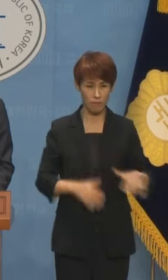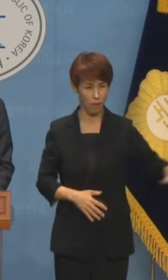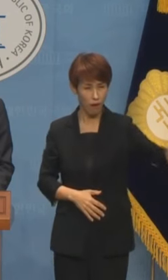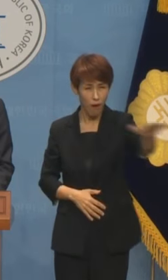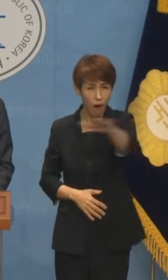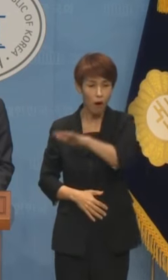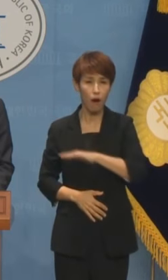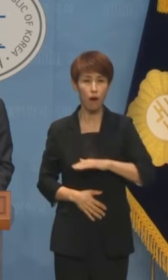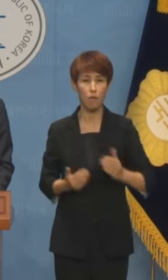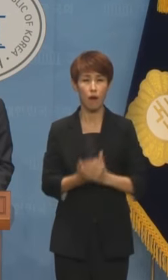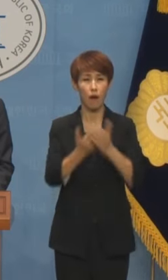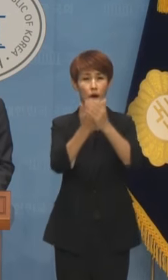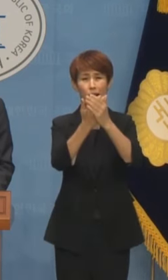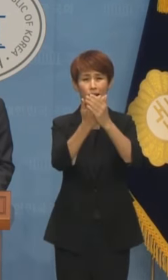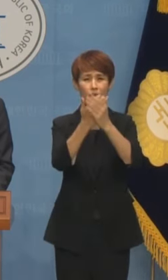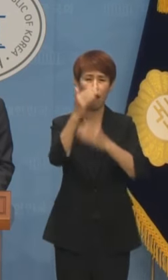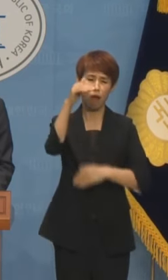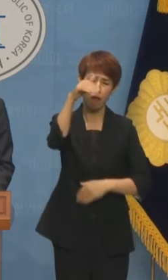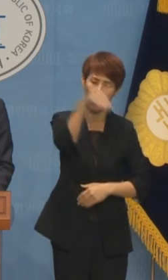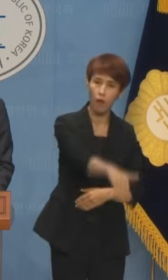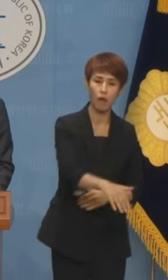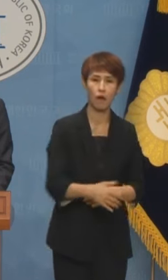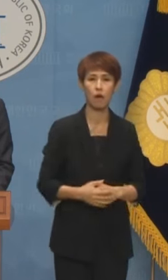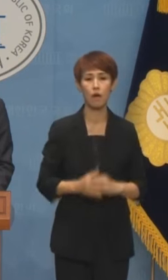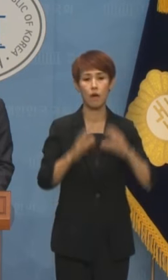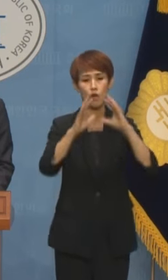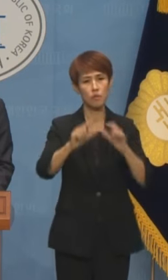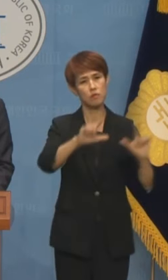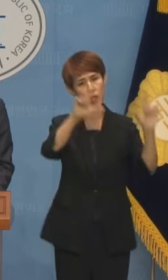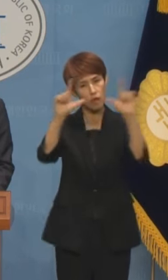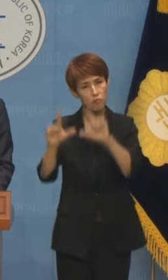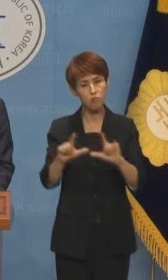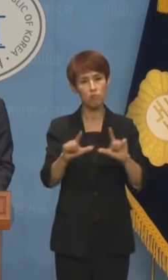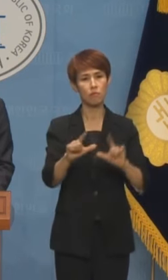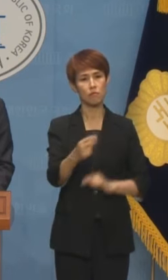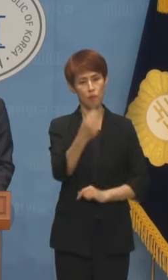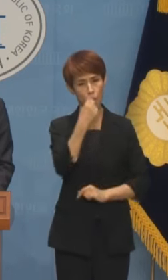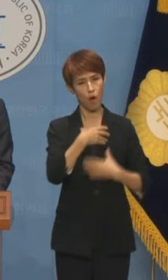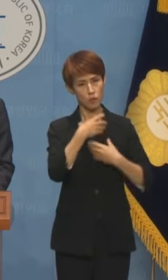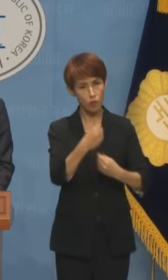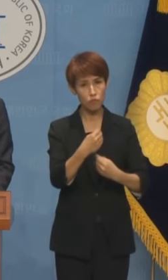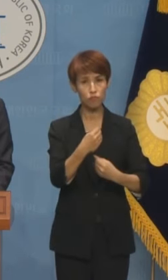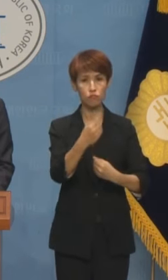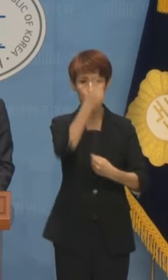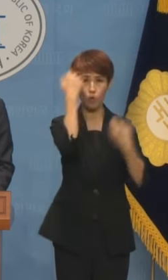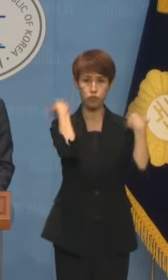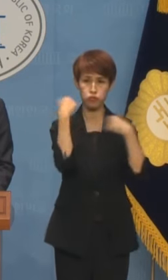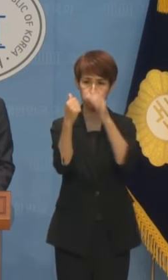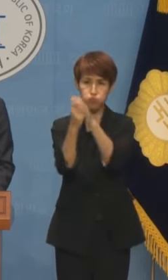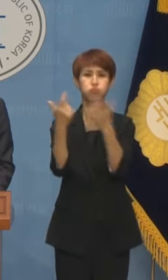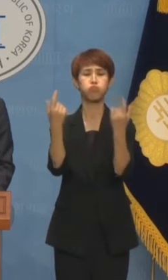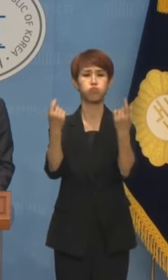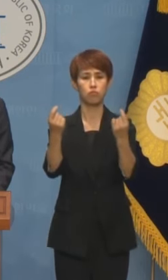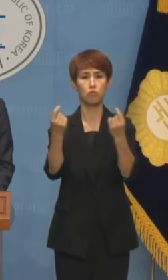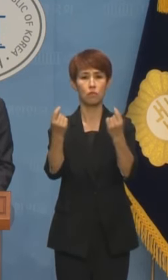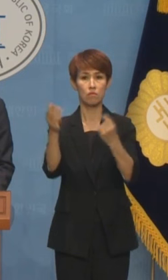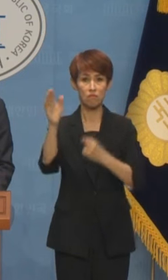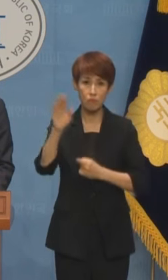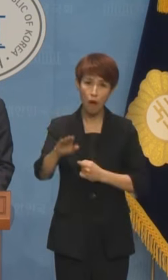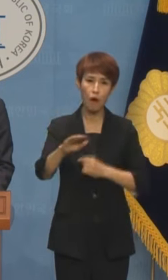영역이 퇴행했습니다. 국민의 생명과 안전을 지키는 것이 국가의 제1 책무임에도